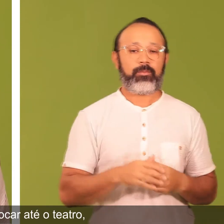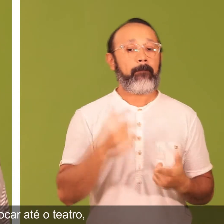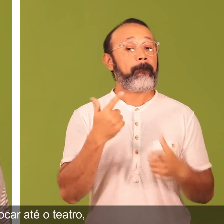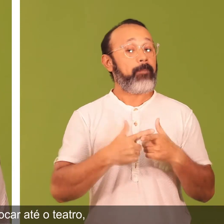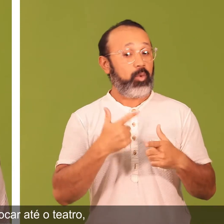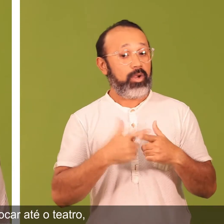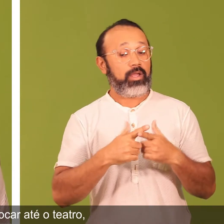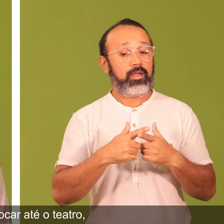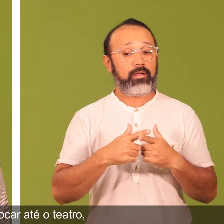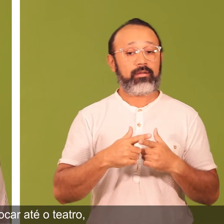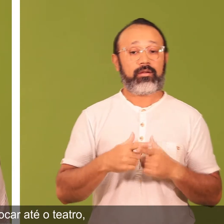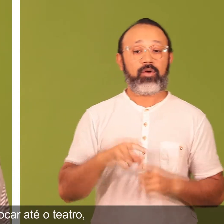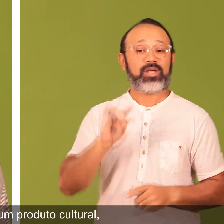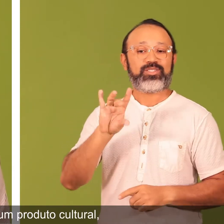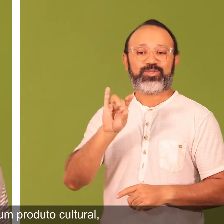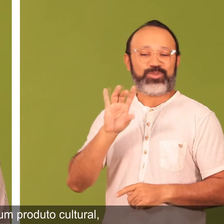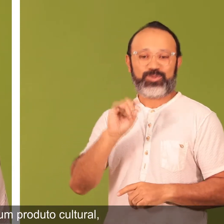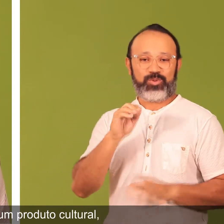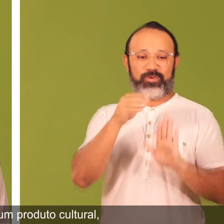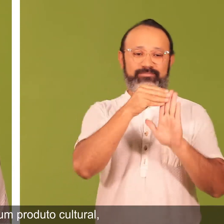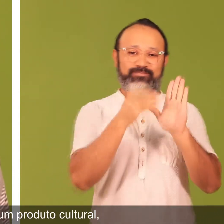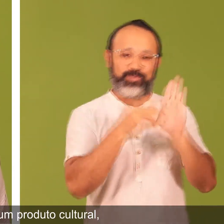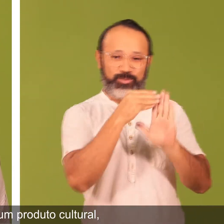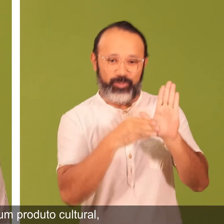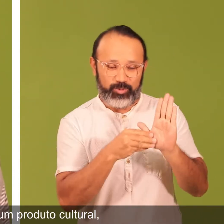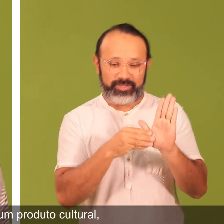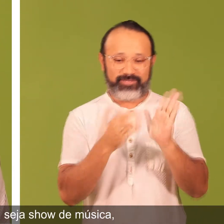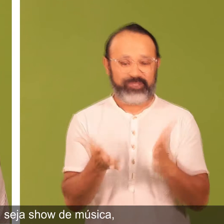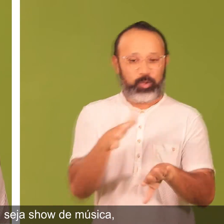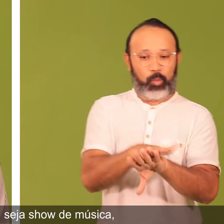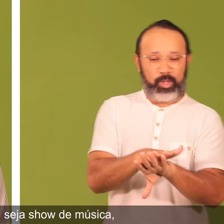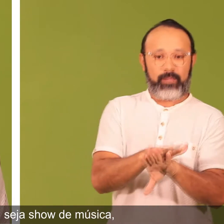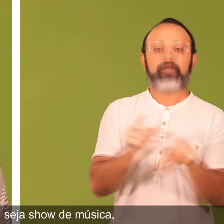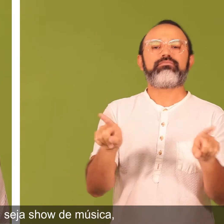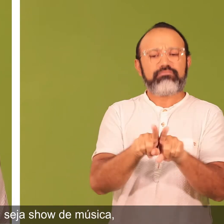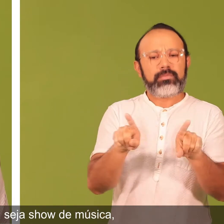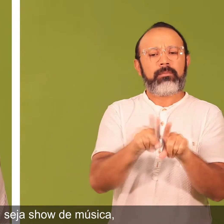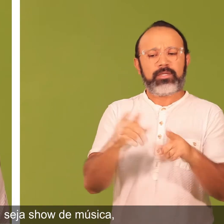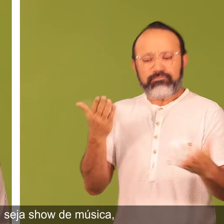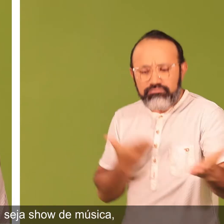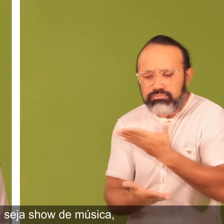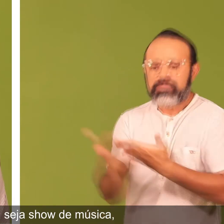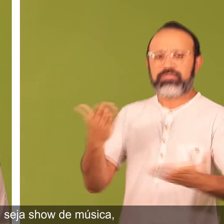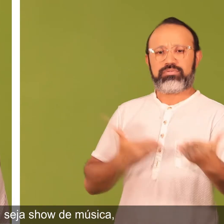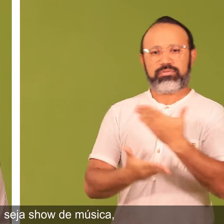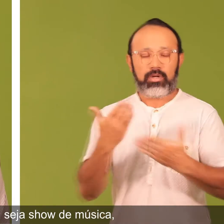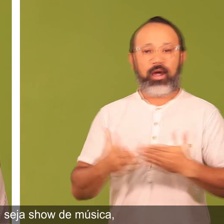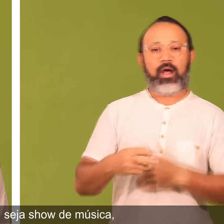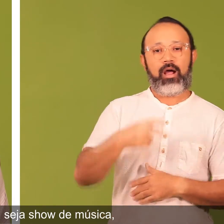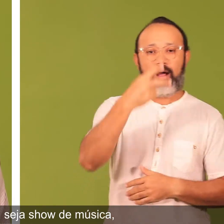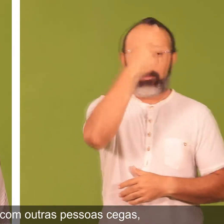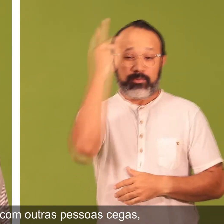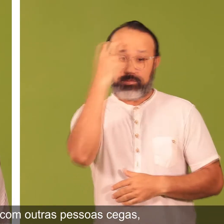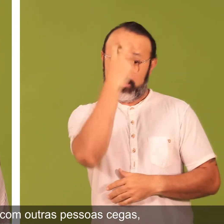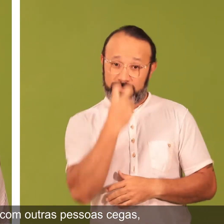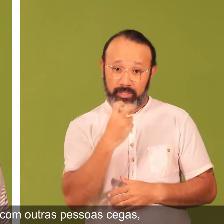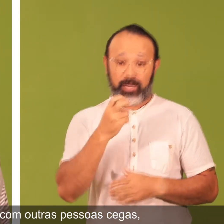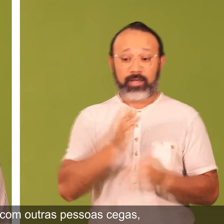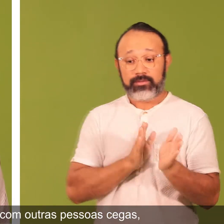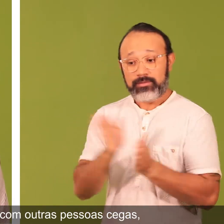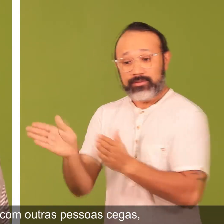assim de sua casa até o teatro alla a consumir um produto cultural seja uma peça sejam show de música